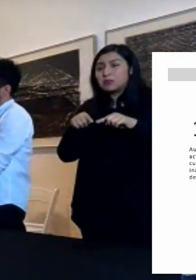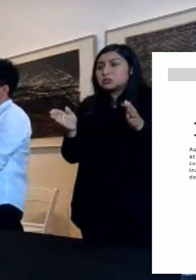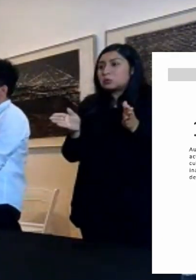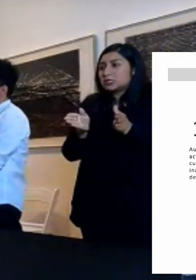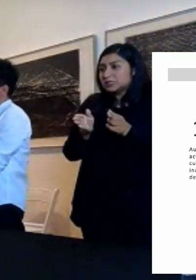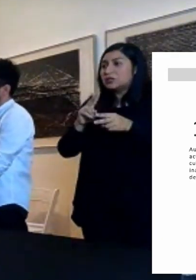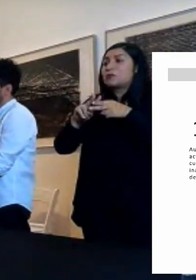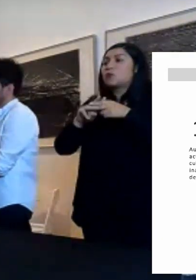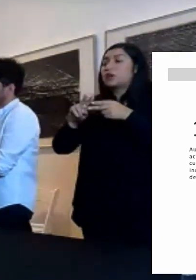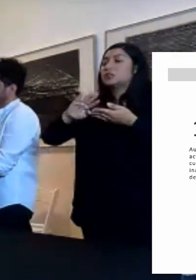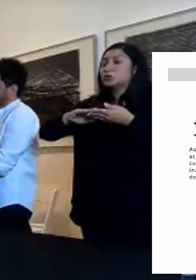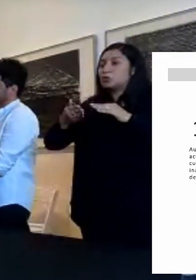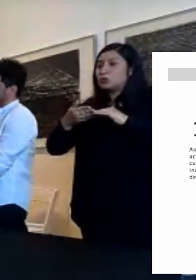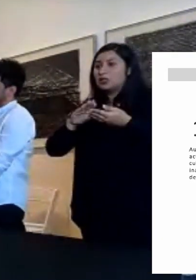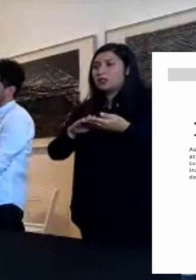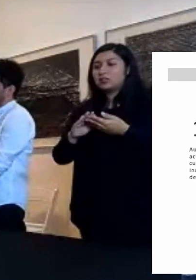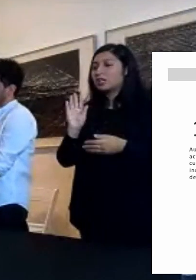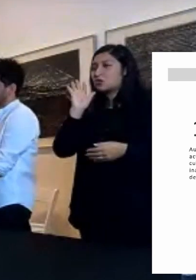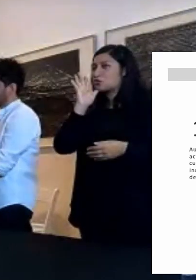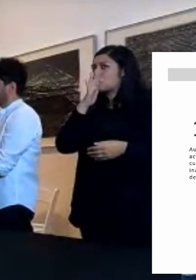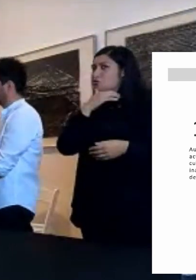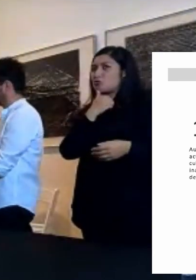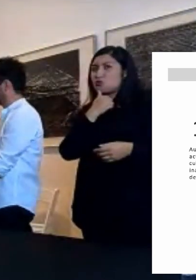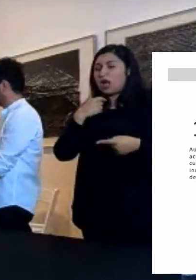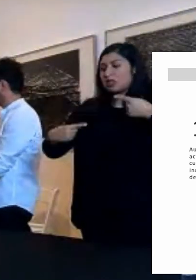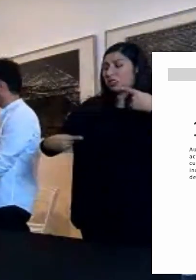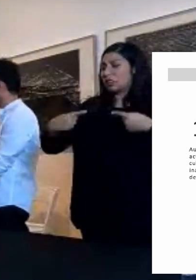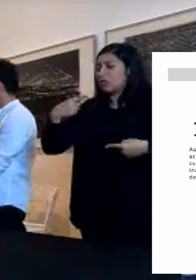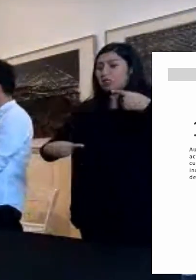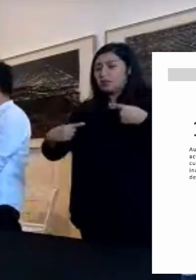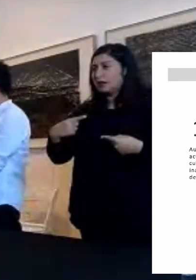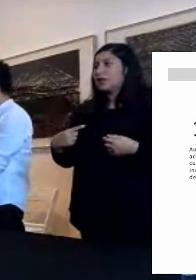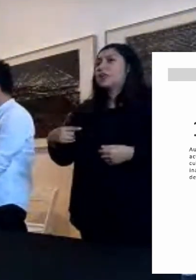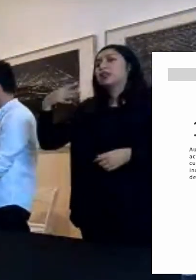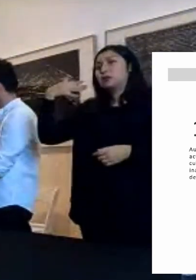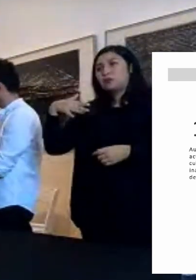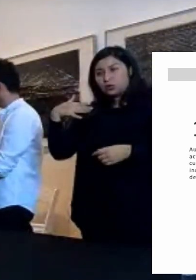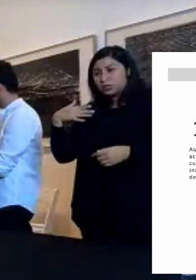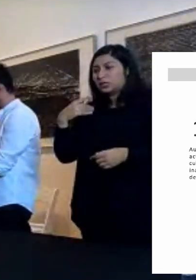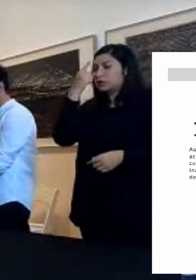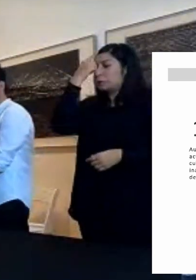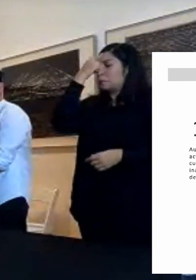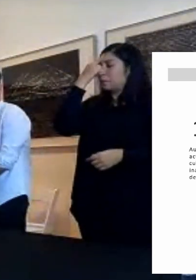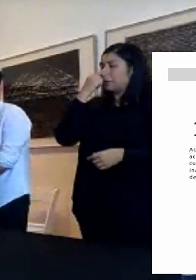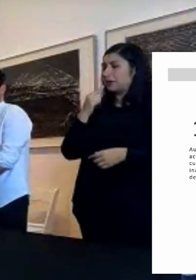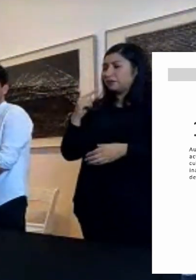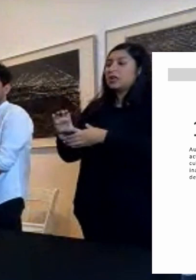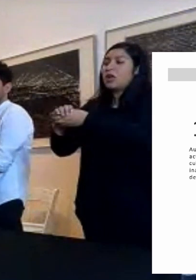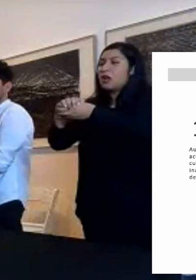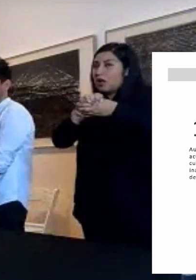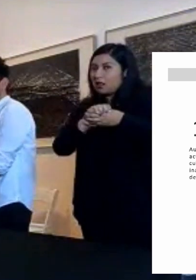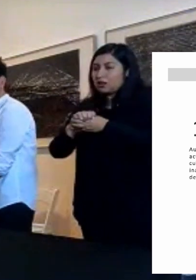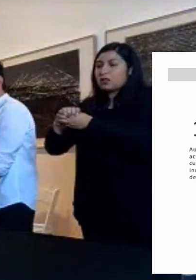ha sido competitiva. Creo que eso es súper importante también en el perfil, digamos, de estas alianzas, es que es